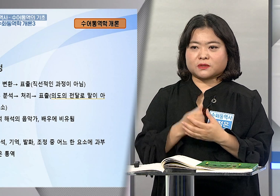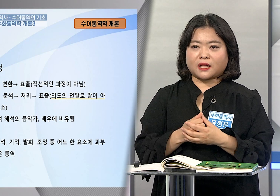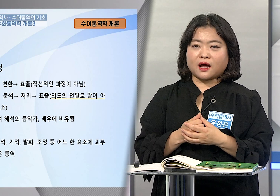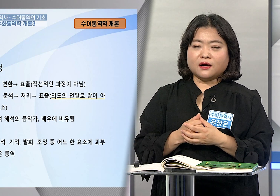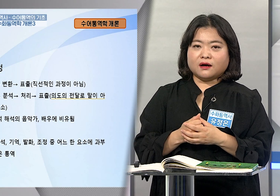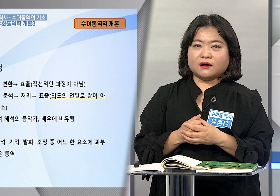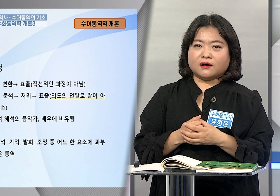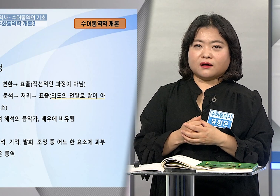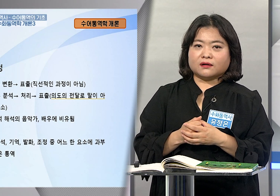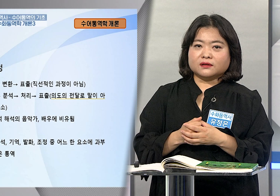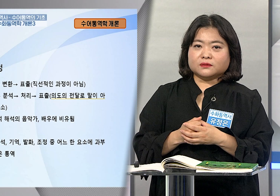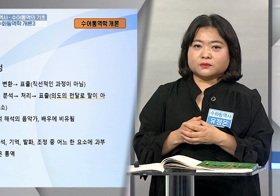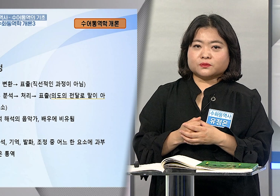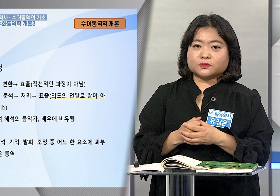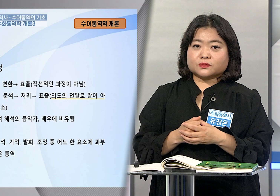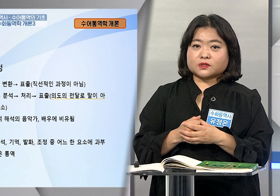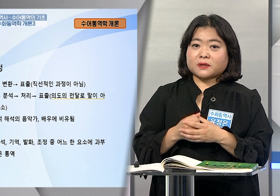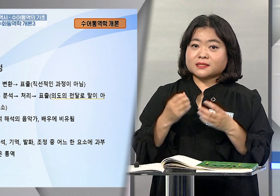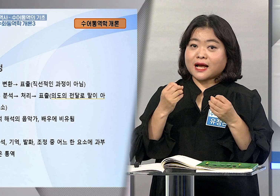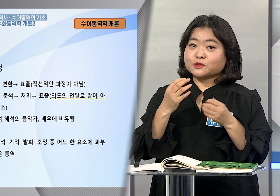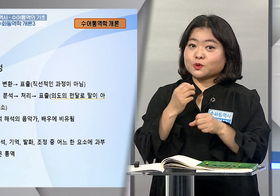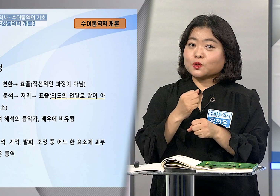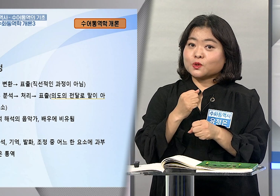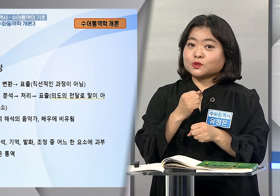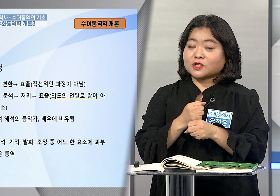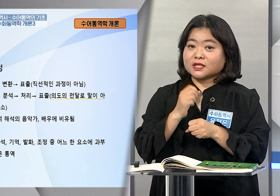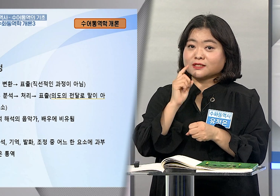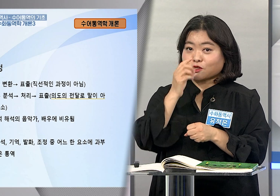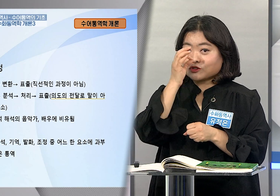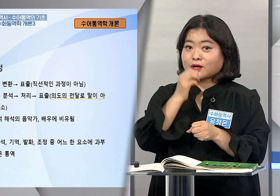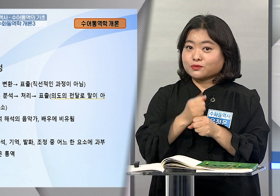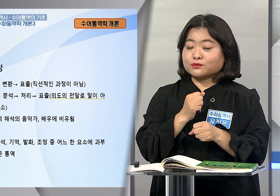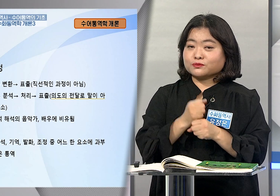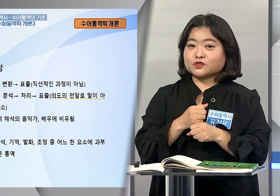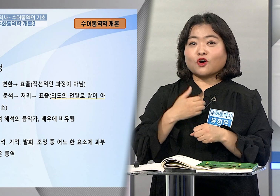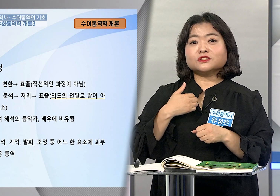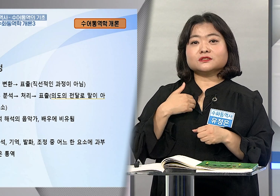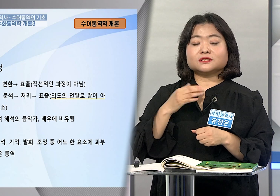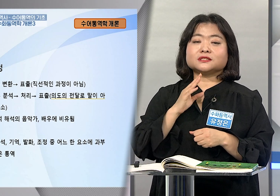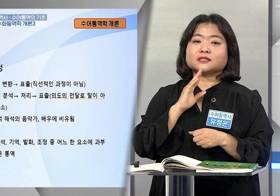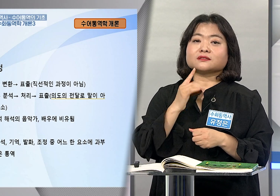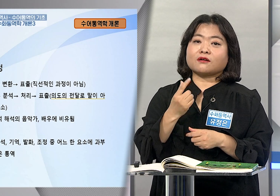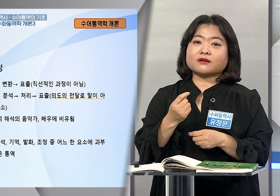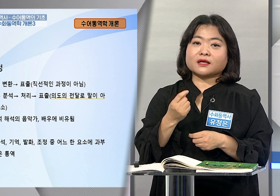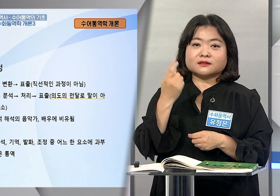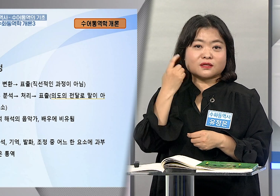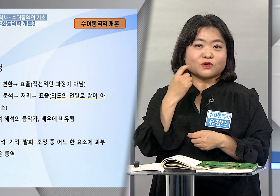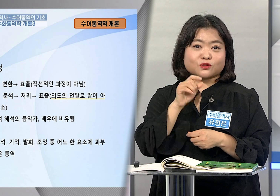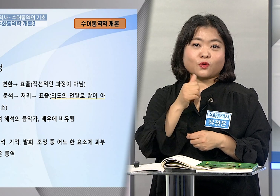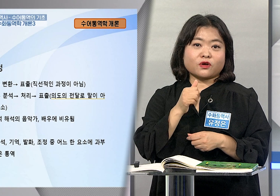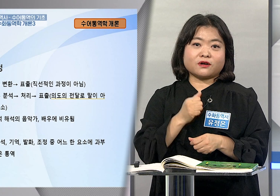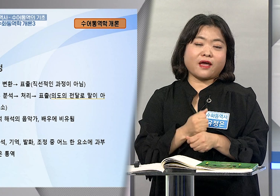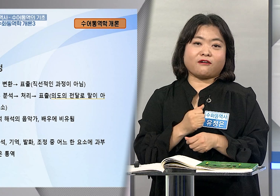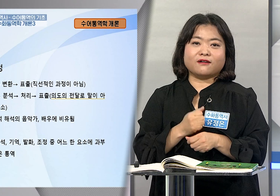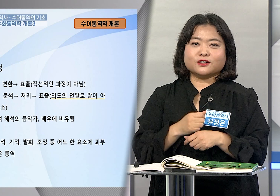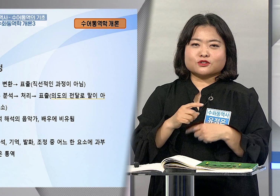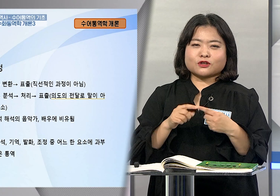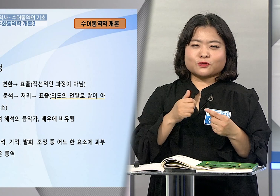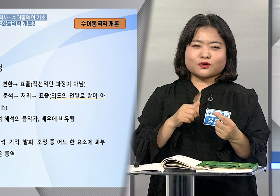있습니다. 정말 창조적인 예술 작품, 저는 진짜 그렇게 느끼면서 통역을 해요. 수화 통역을